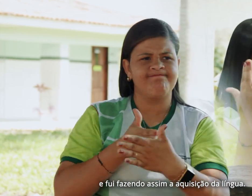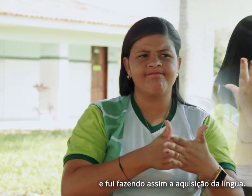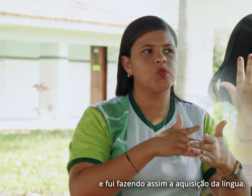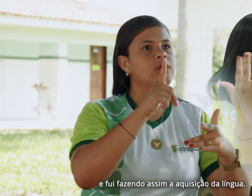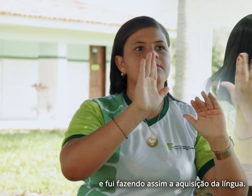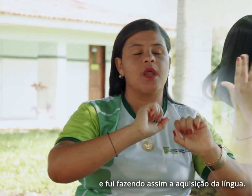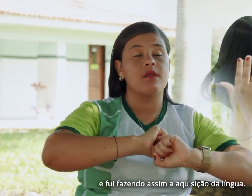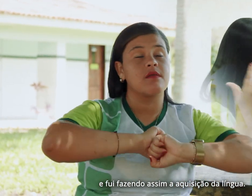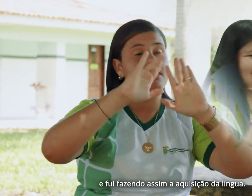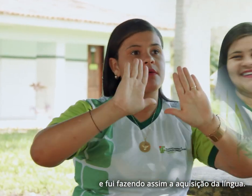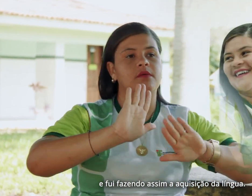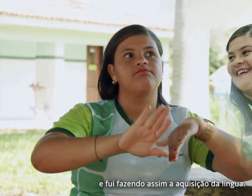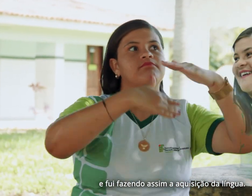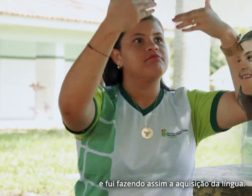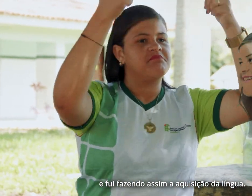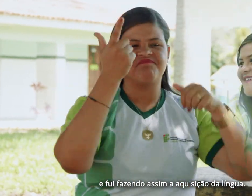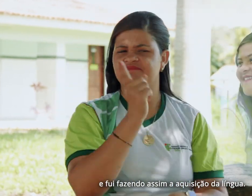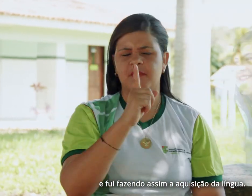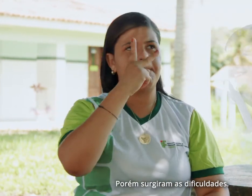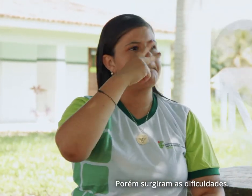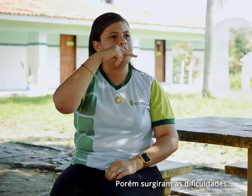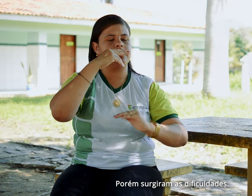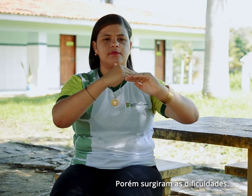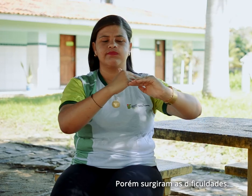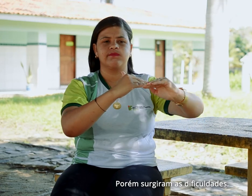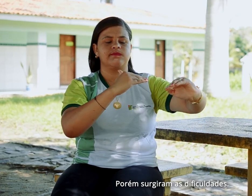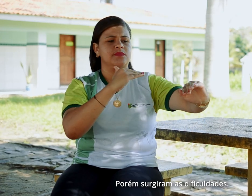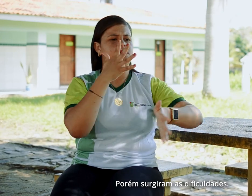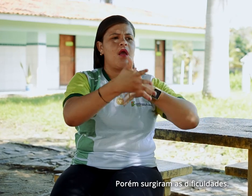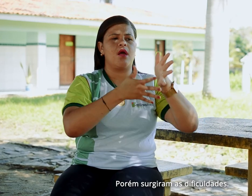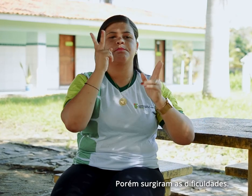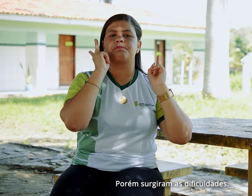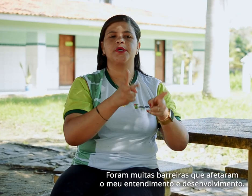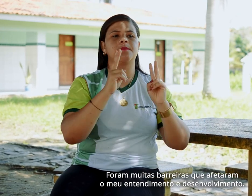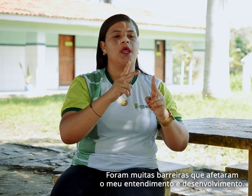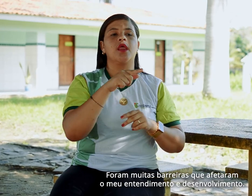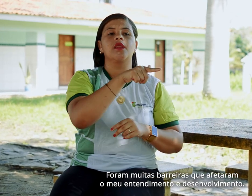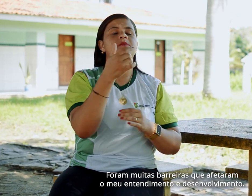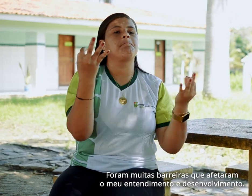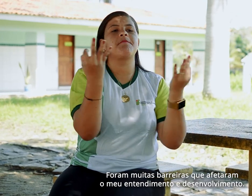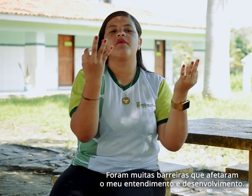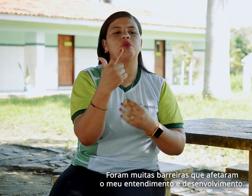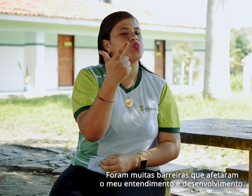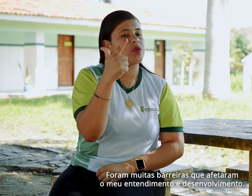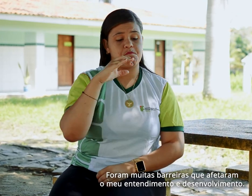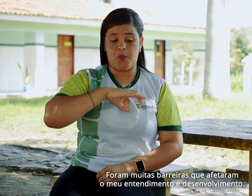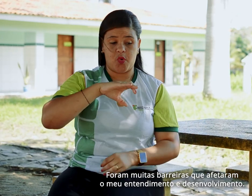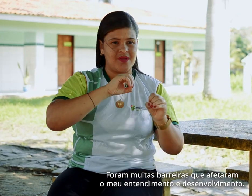assim a aquisição da língua. Porém, surgiram as dificuldades. Foram muitas barreiras que afetaram o meu entendimento e